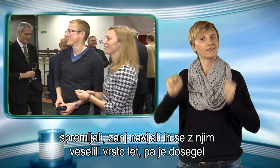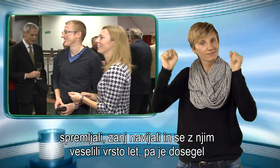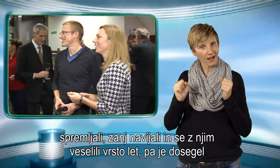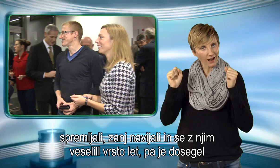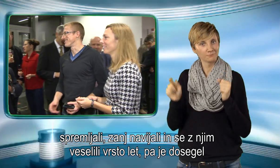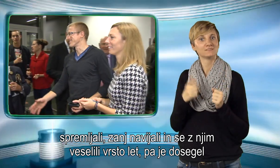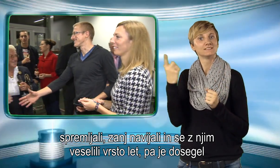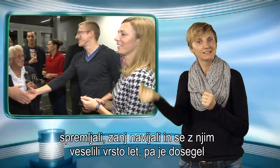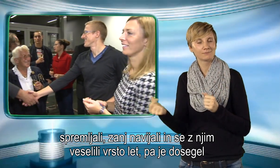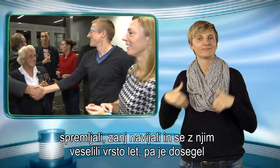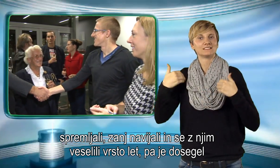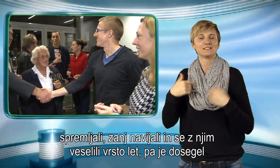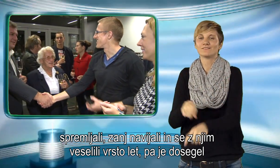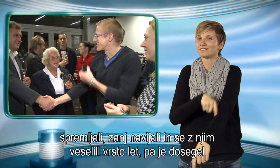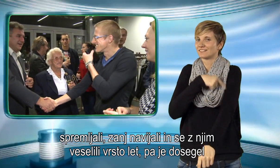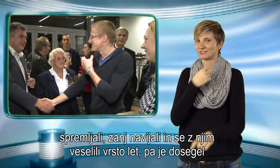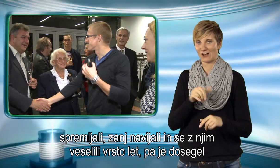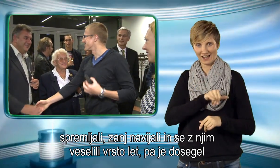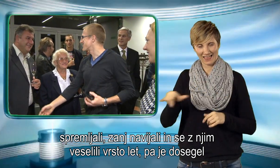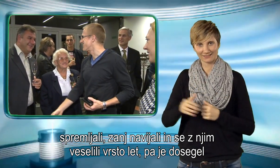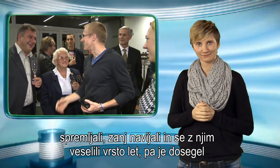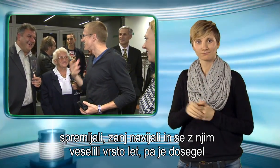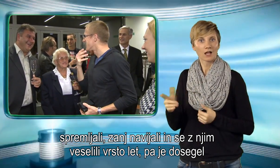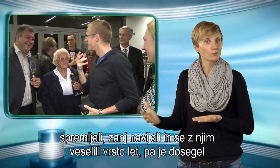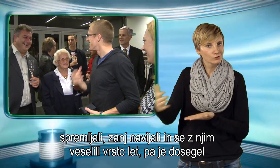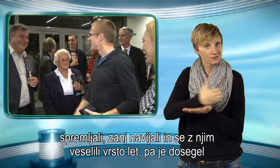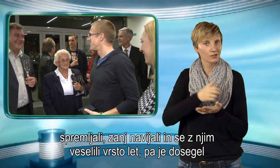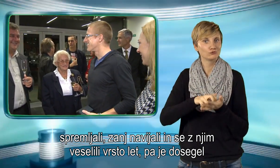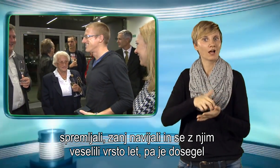vrsto let, pa je dosegel še en velik uspeh.